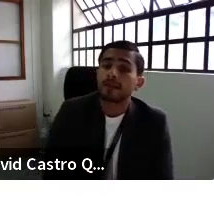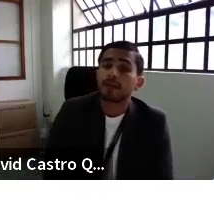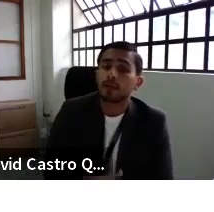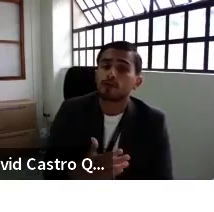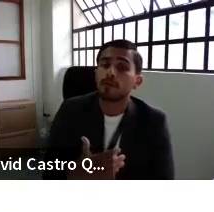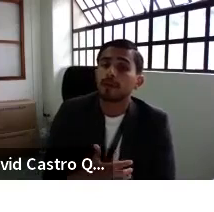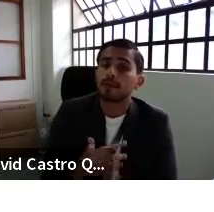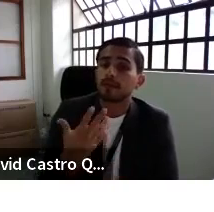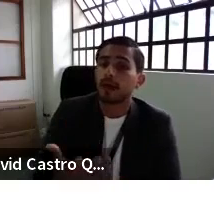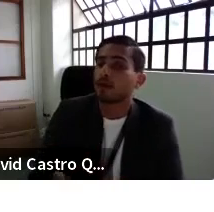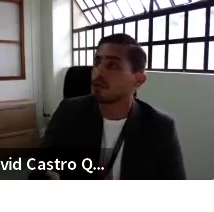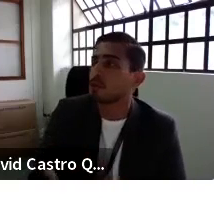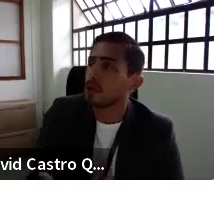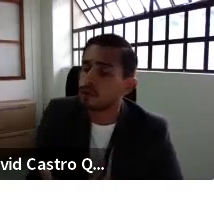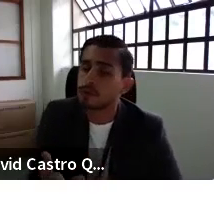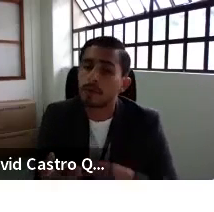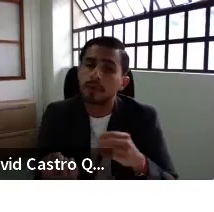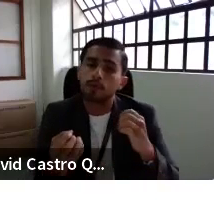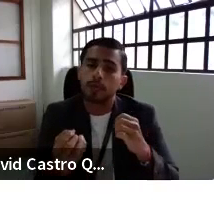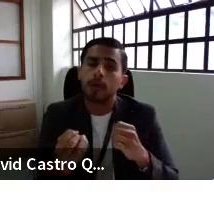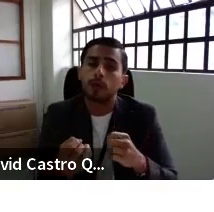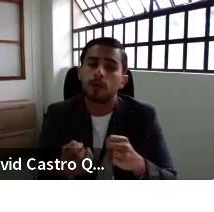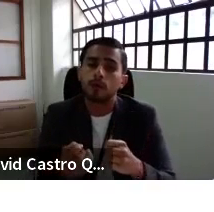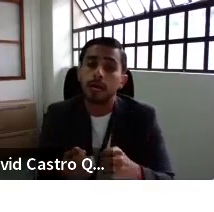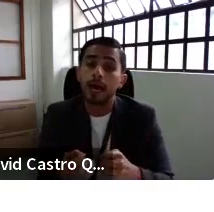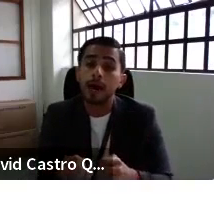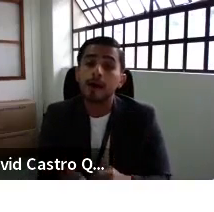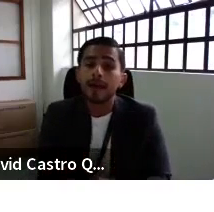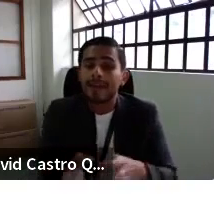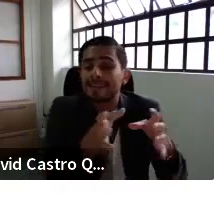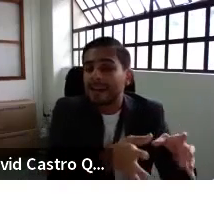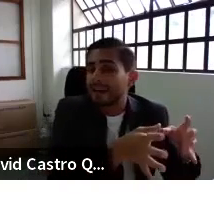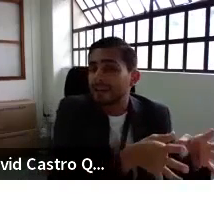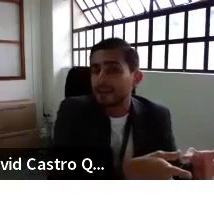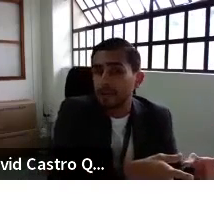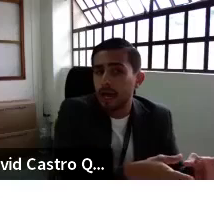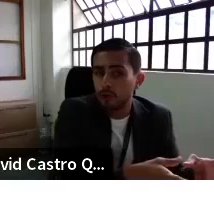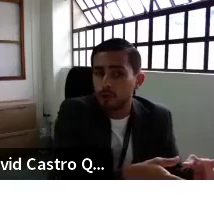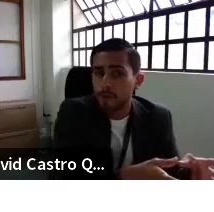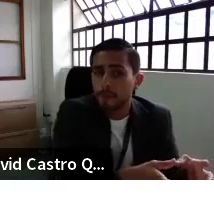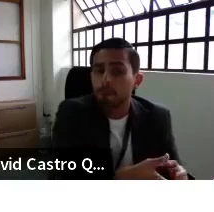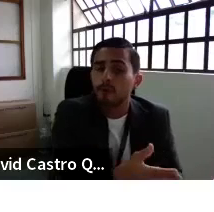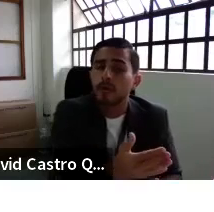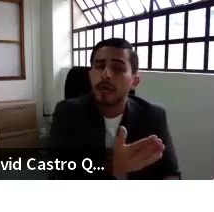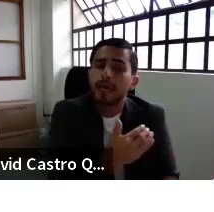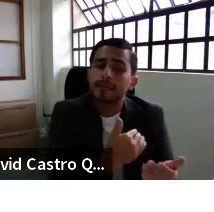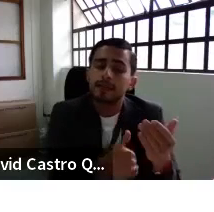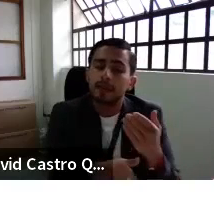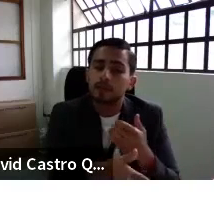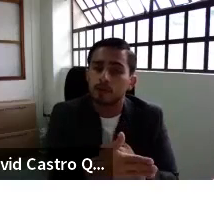entender que no simplemente se entrega conocimiento que no simplemente vamos a ir a una comunidad a enseñarles determinada cosa porque en esa interacción